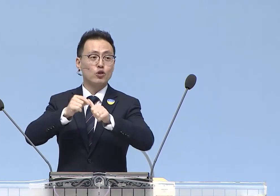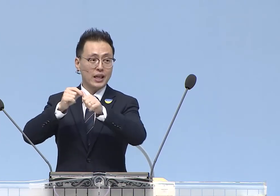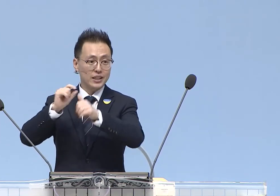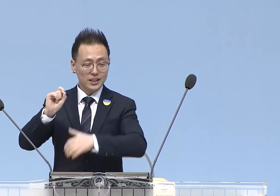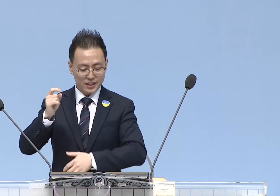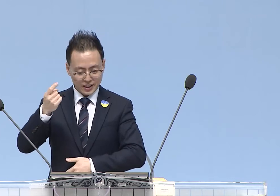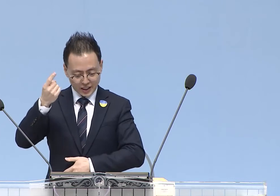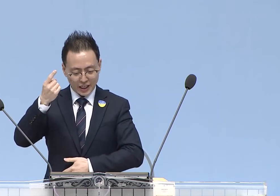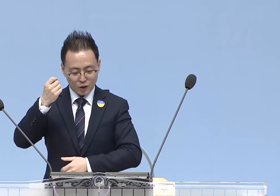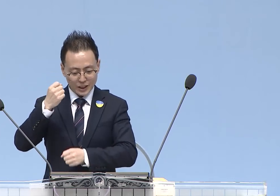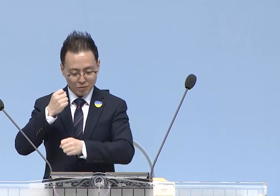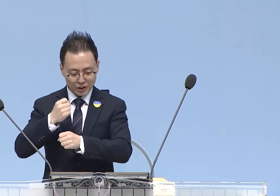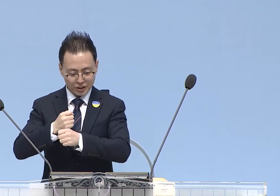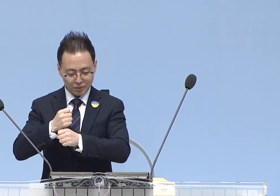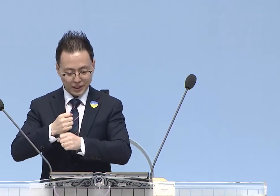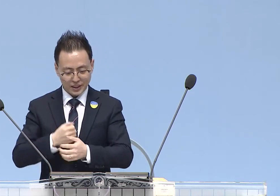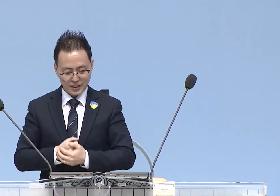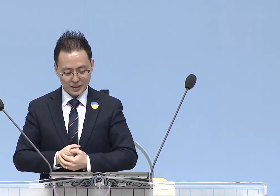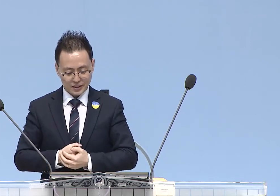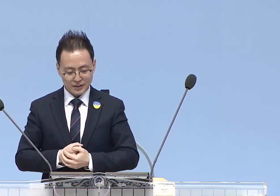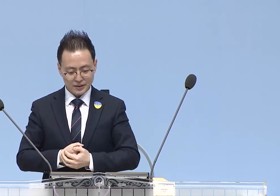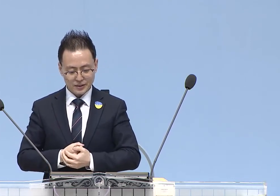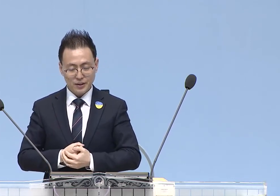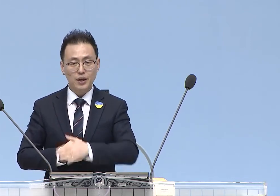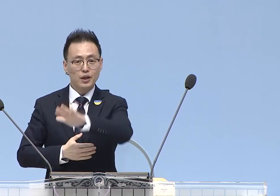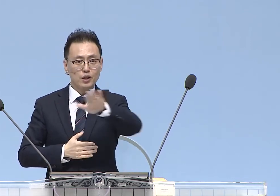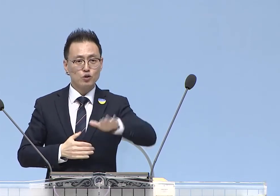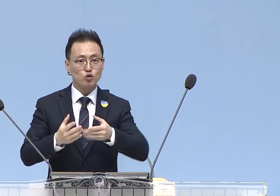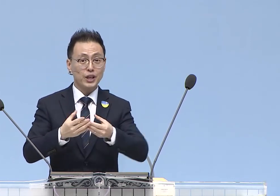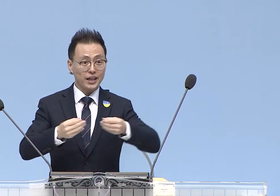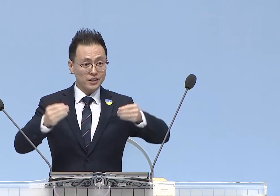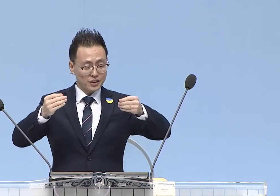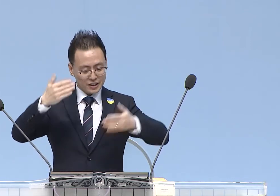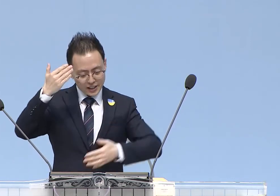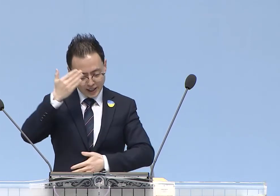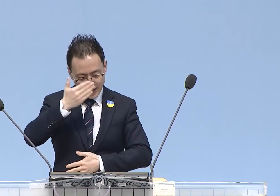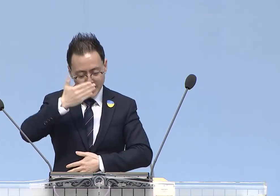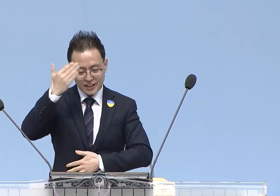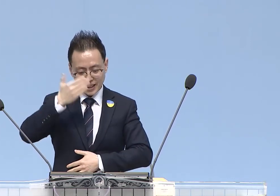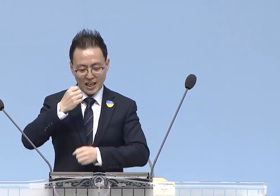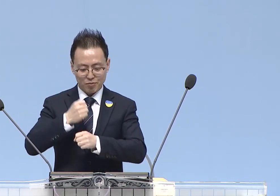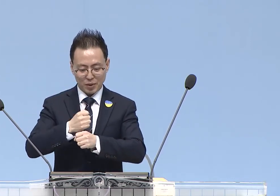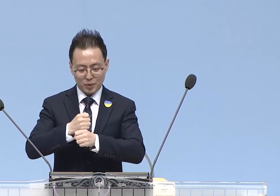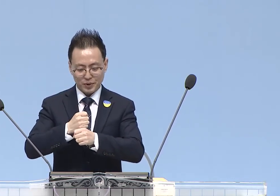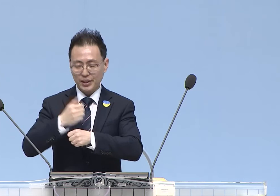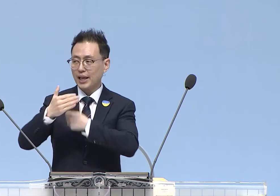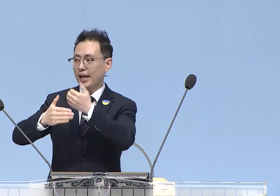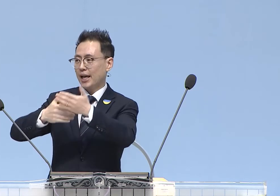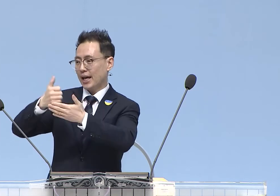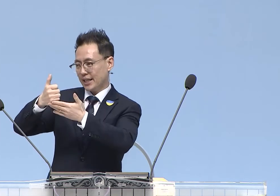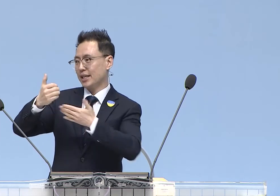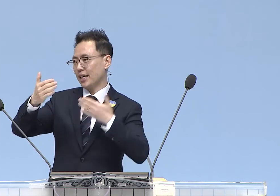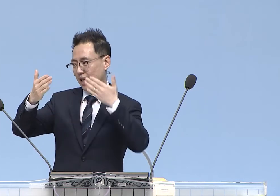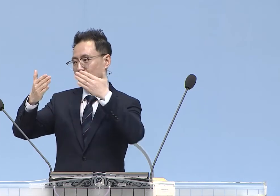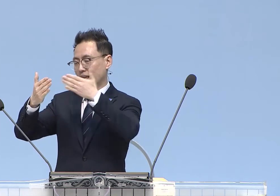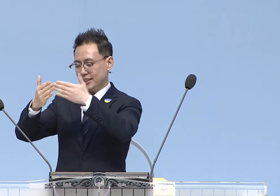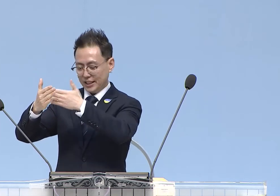구원하는 계기로 삼으셨습니다. 우리의 그릇을 깨끗하게 하는 방법은 하나님께 나아가는 데